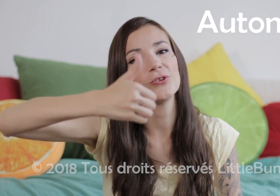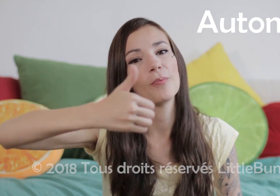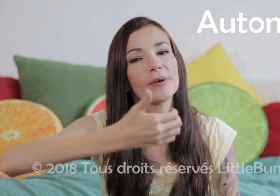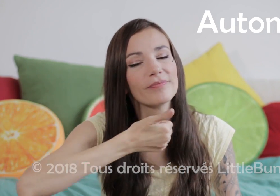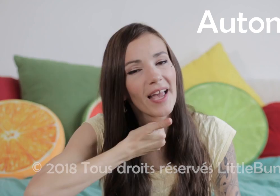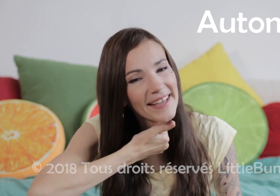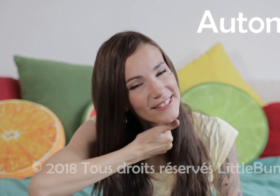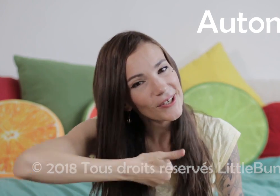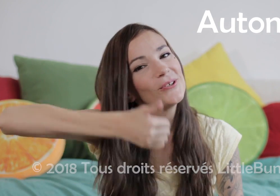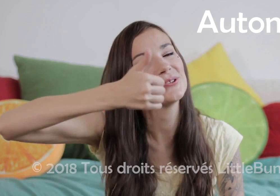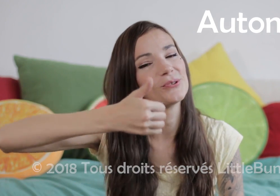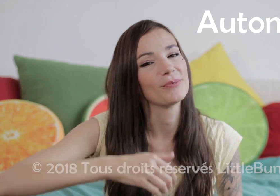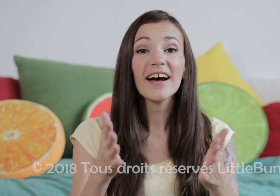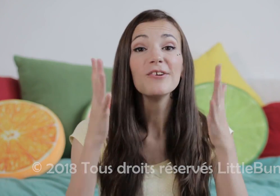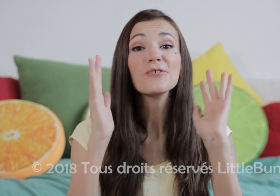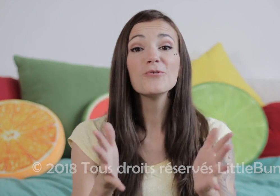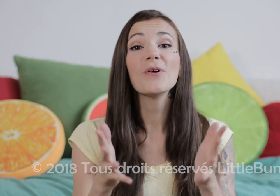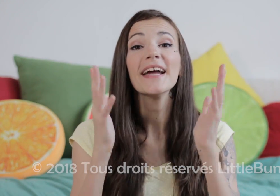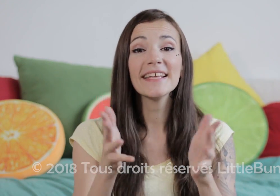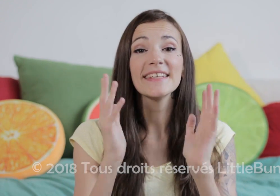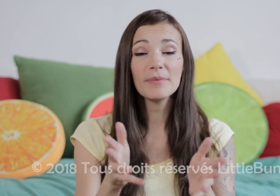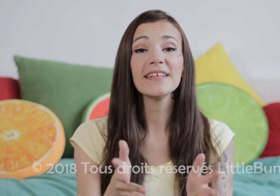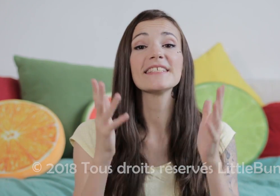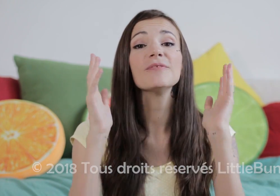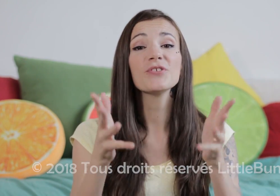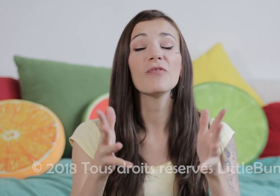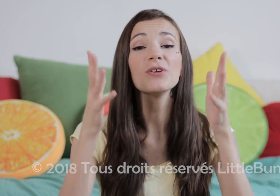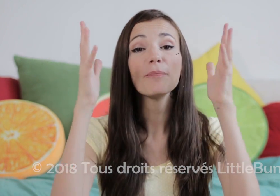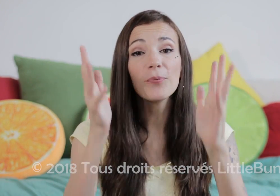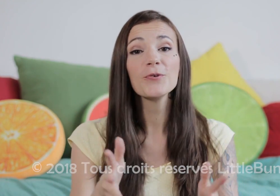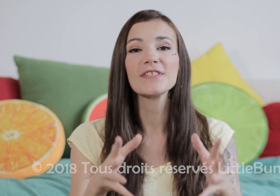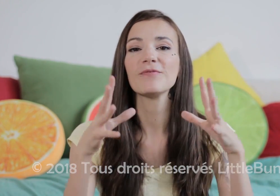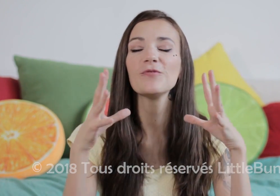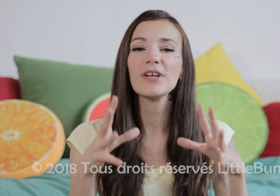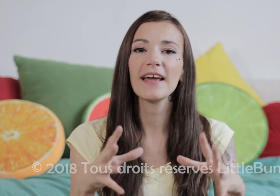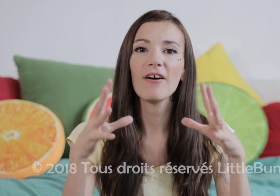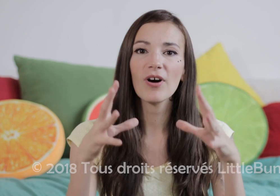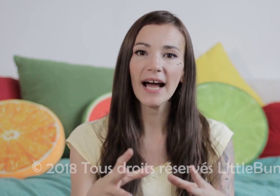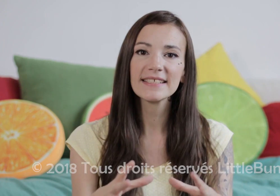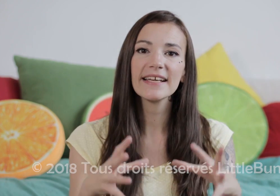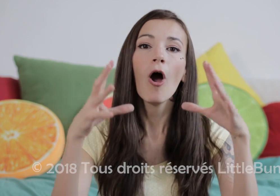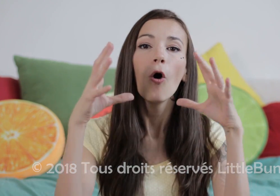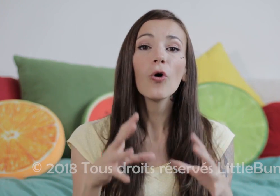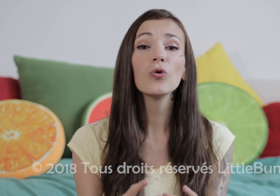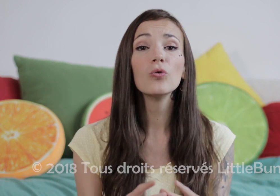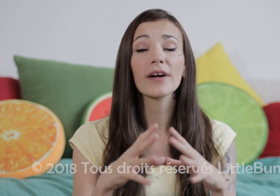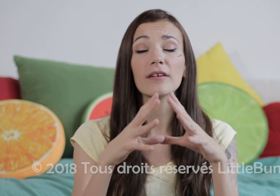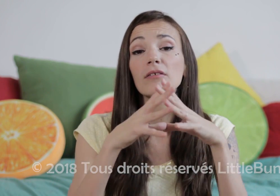Autonome, être autonome. Voilà, le cours est terminé. Si vous en voulez plus, si vous voulez avoir accès au cours sur